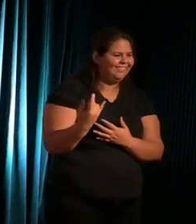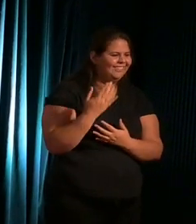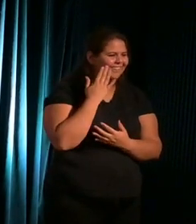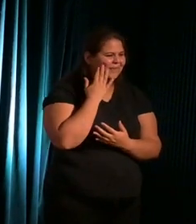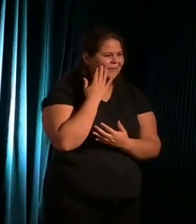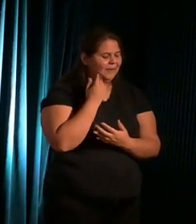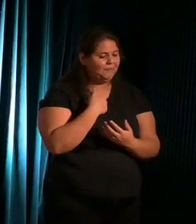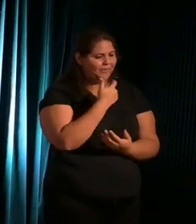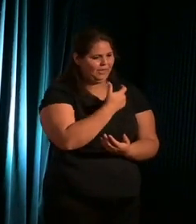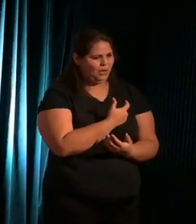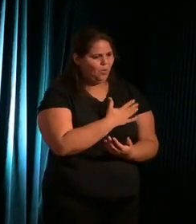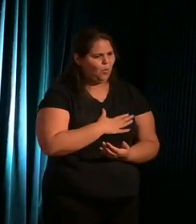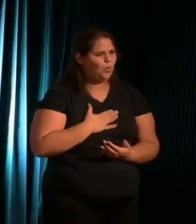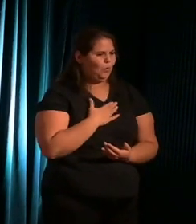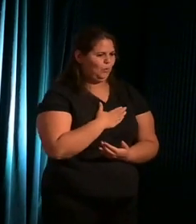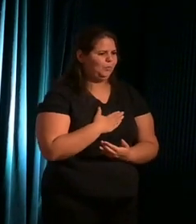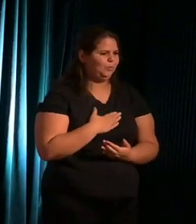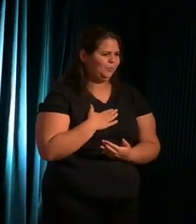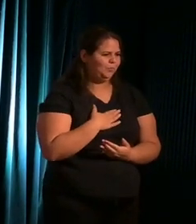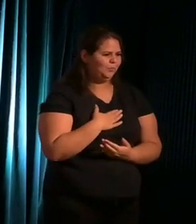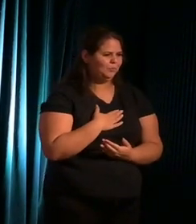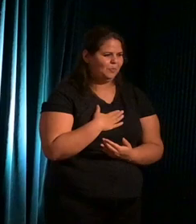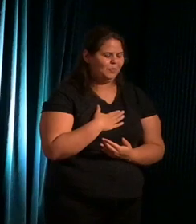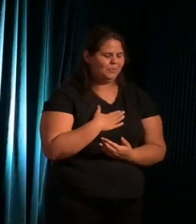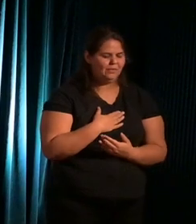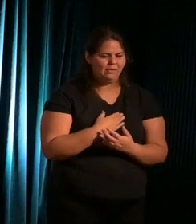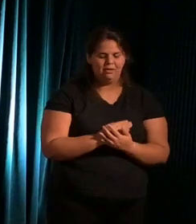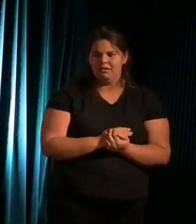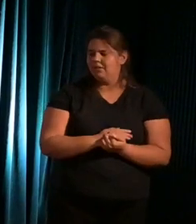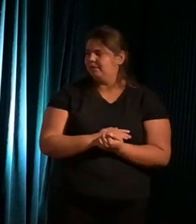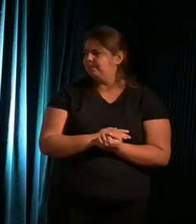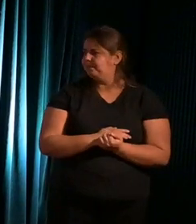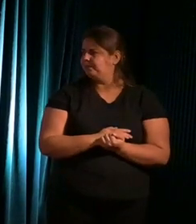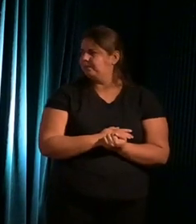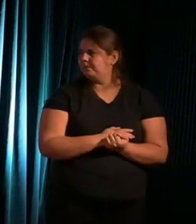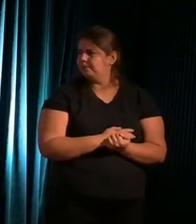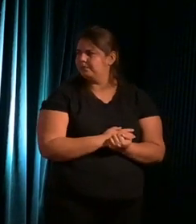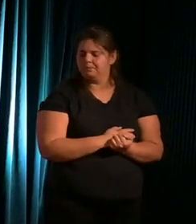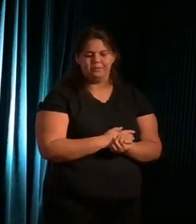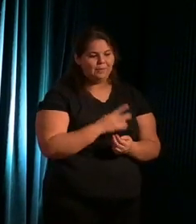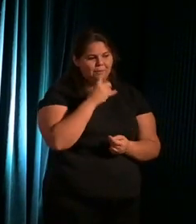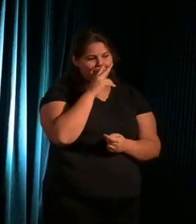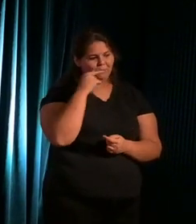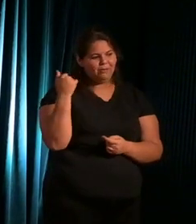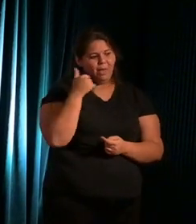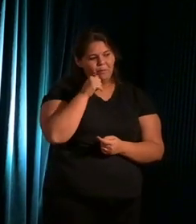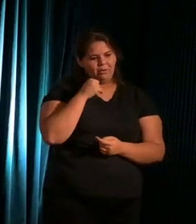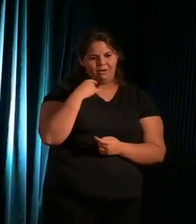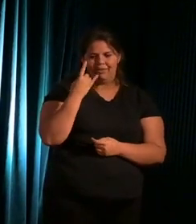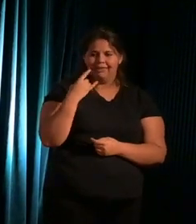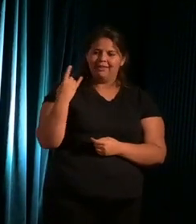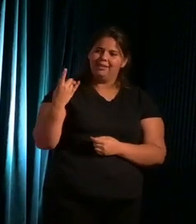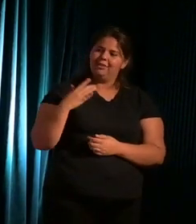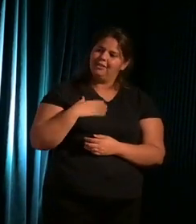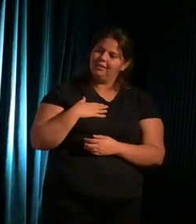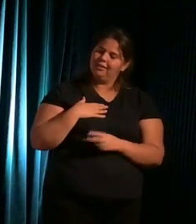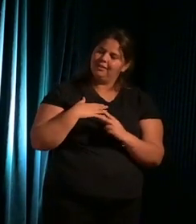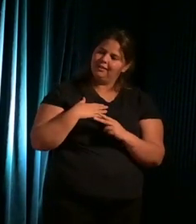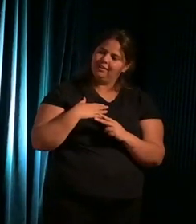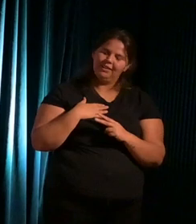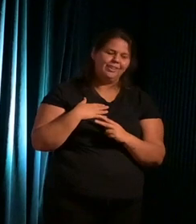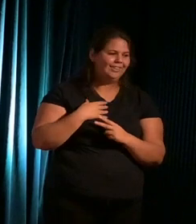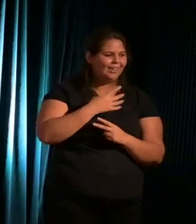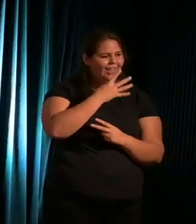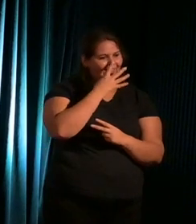que eu gosto desse tipo de coisa quando sou promovido. Olha ali. Poderia